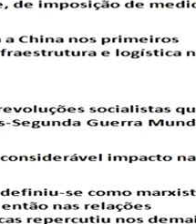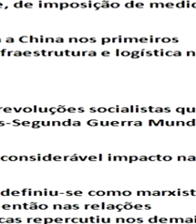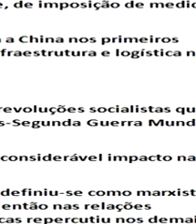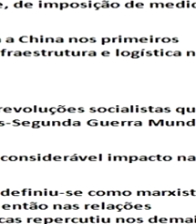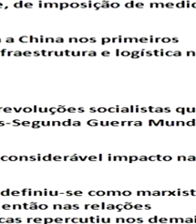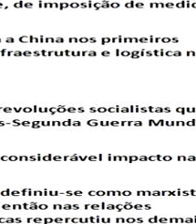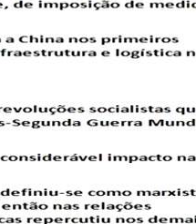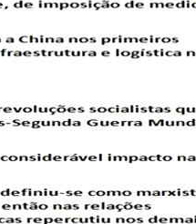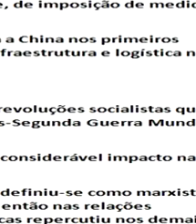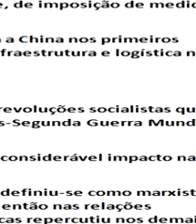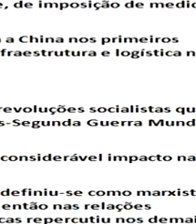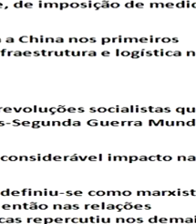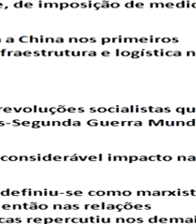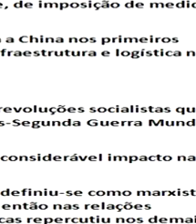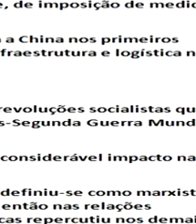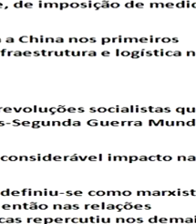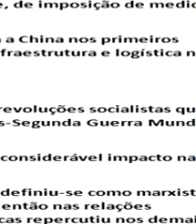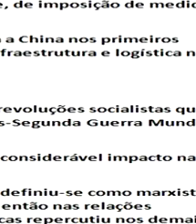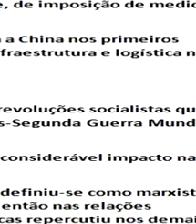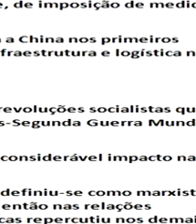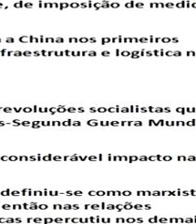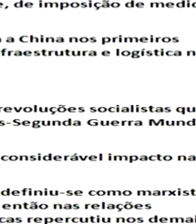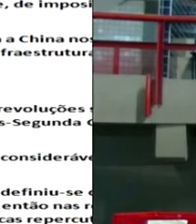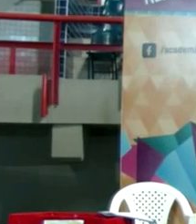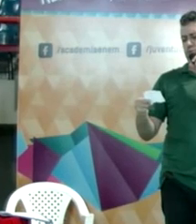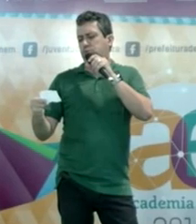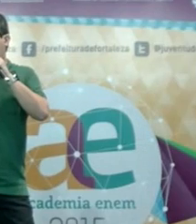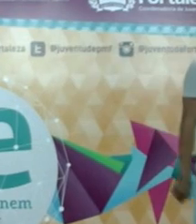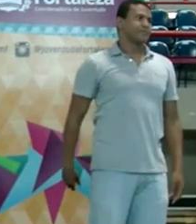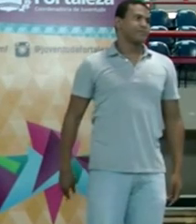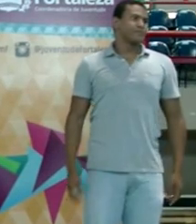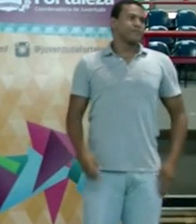nessa infraestrutura, certo?